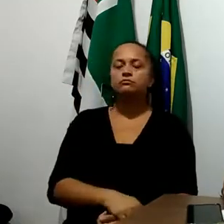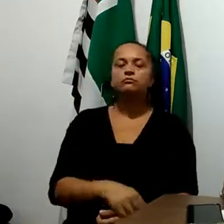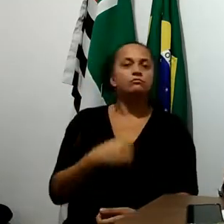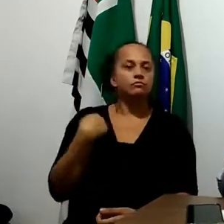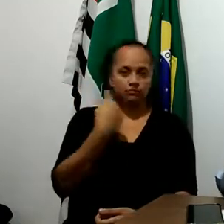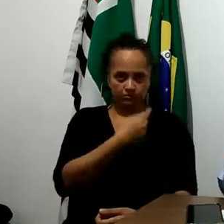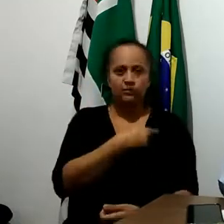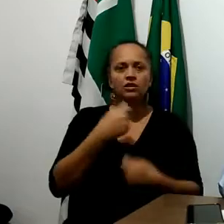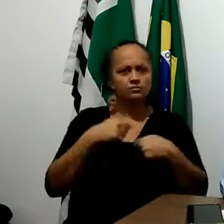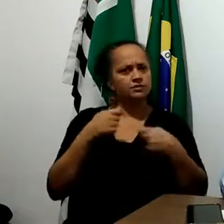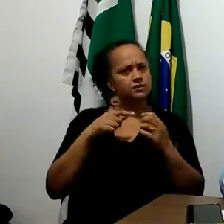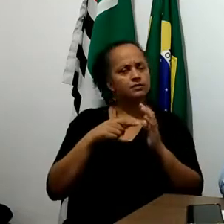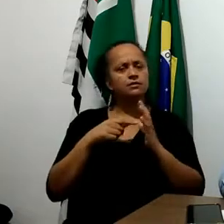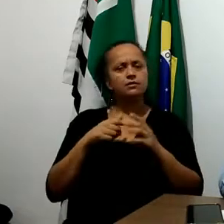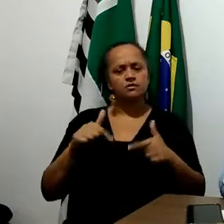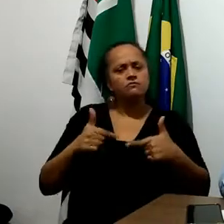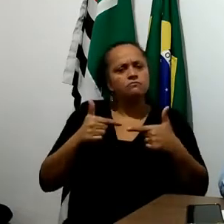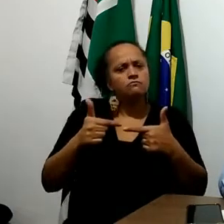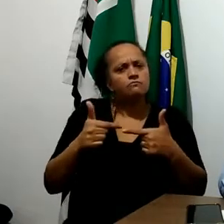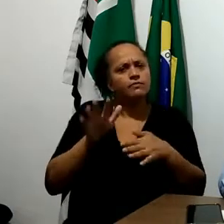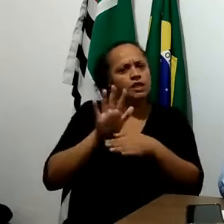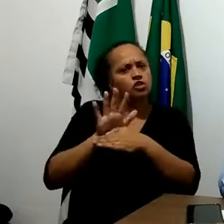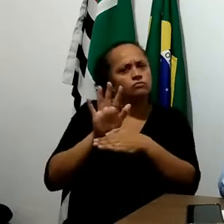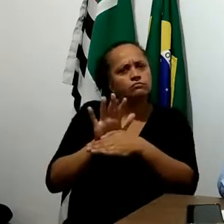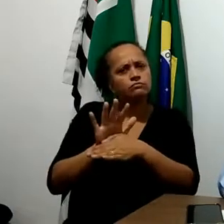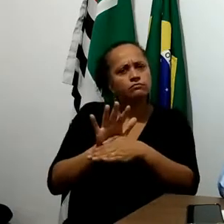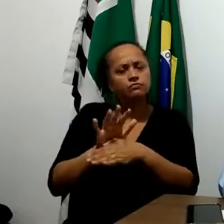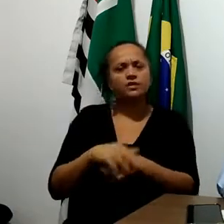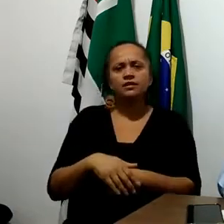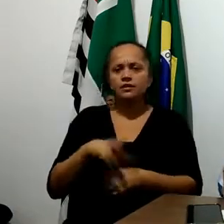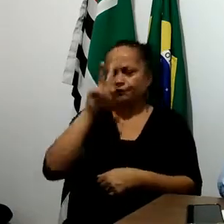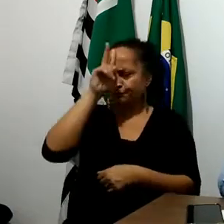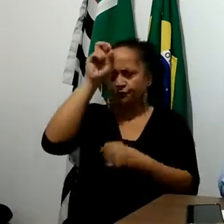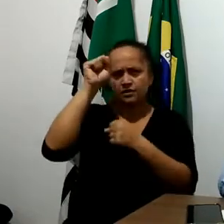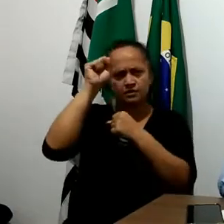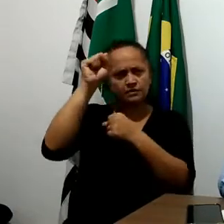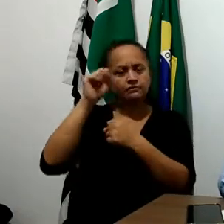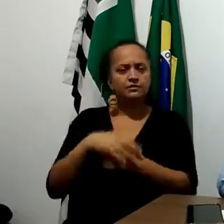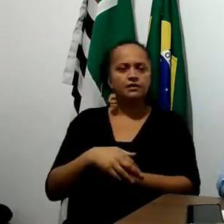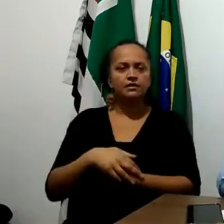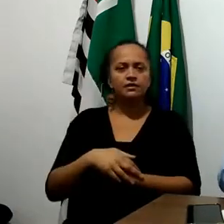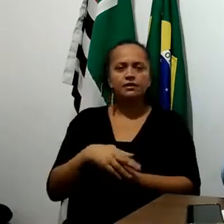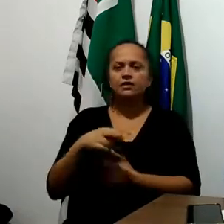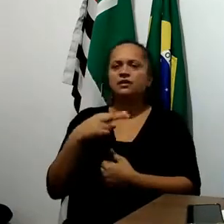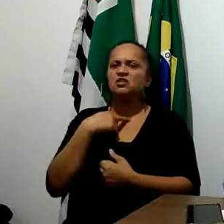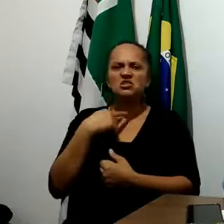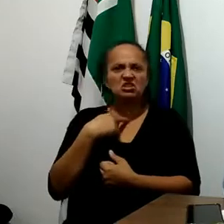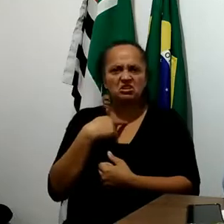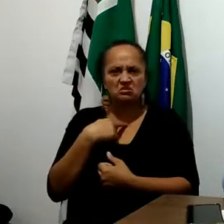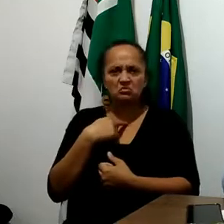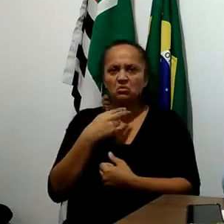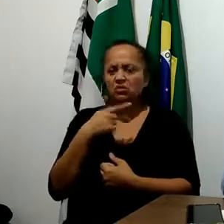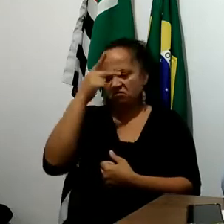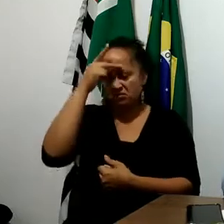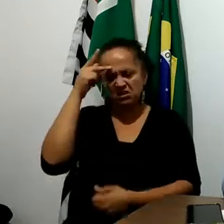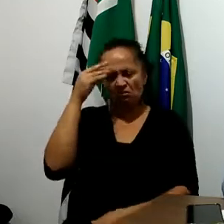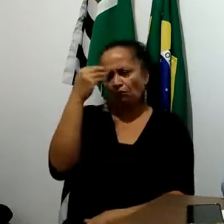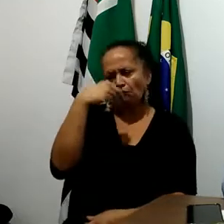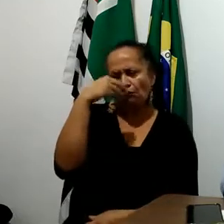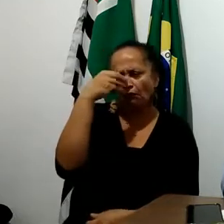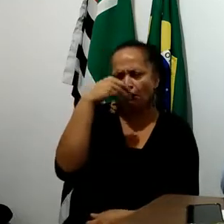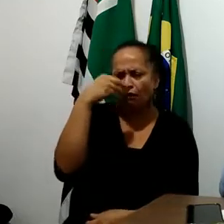motivar, fortalecer aquele irmão, não deixar ele sucumbir, não deixar ele desanimar,